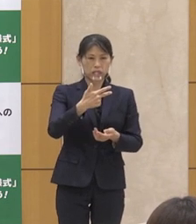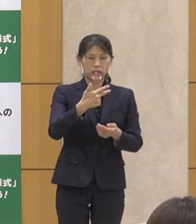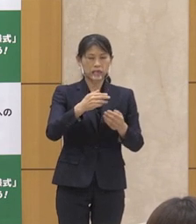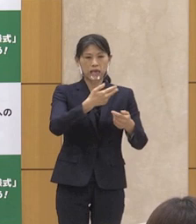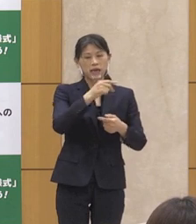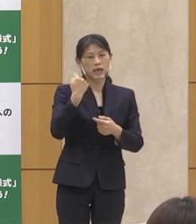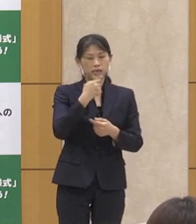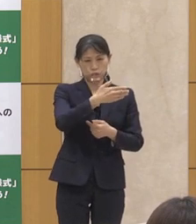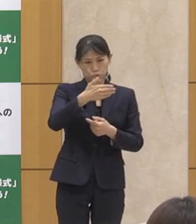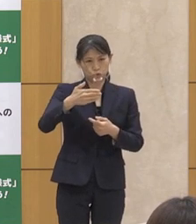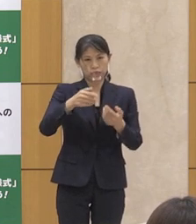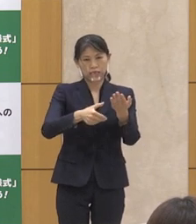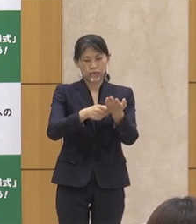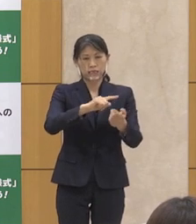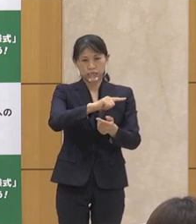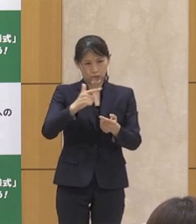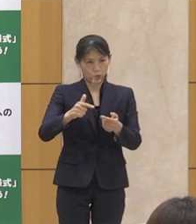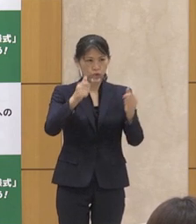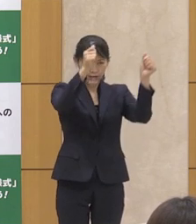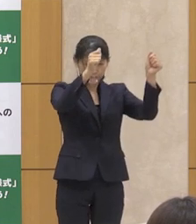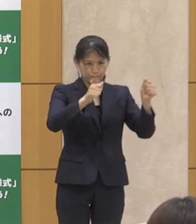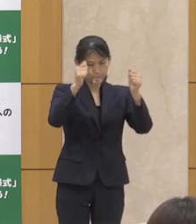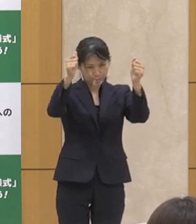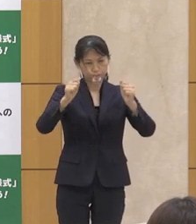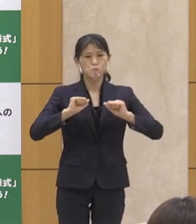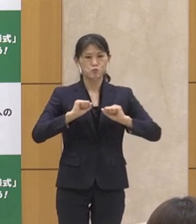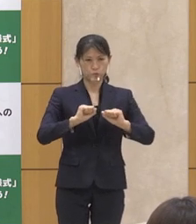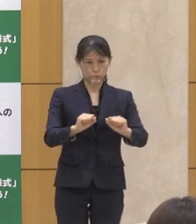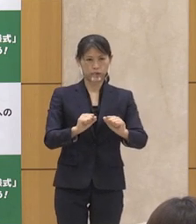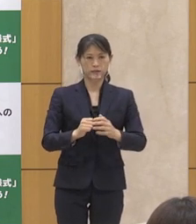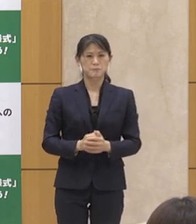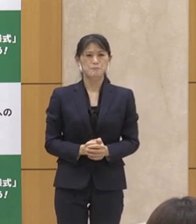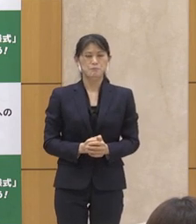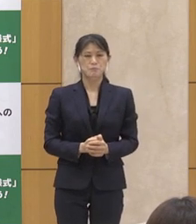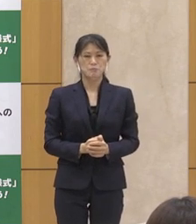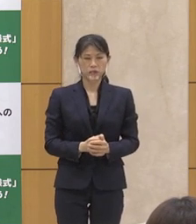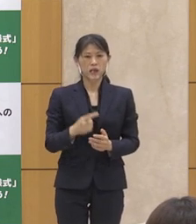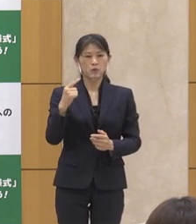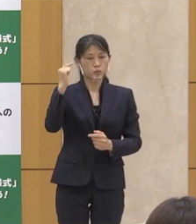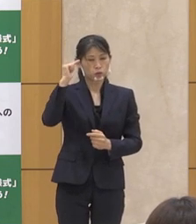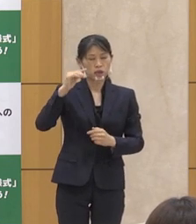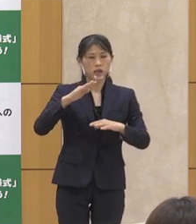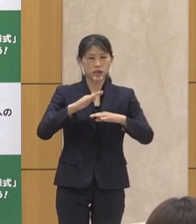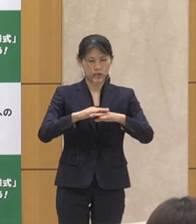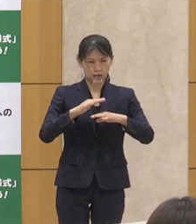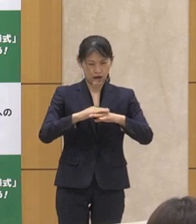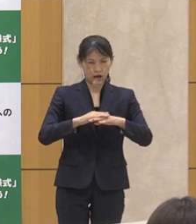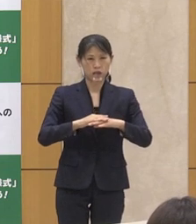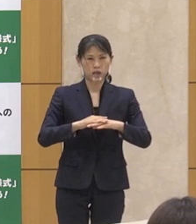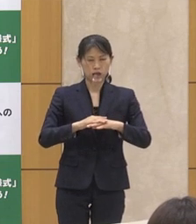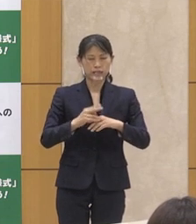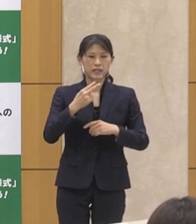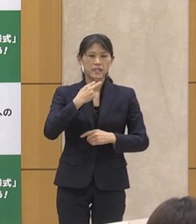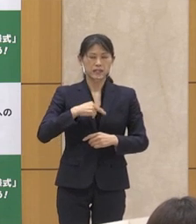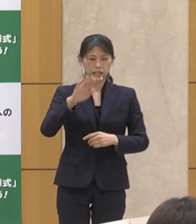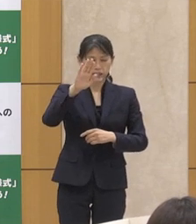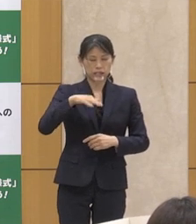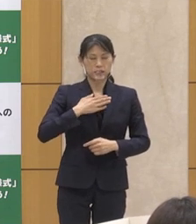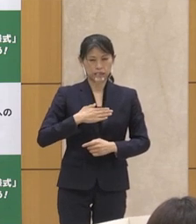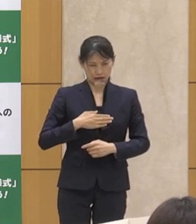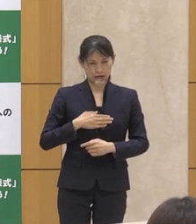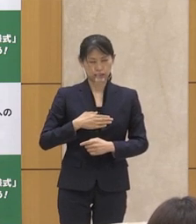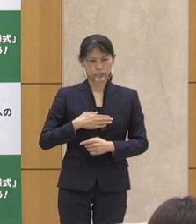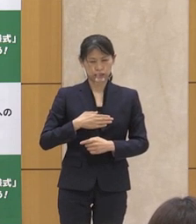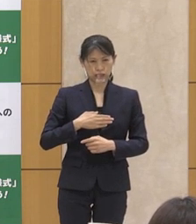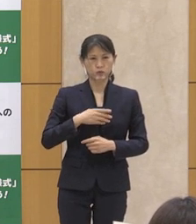ております。このほか、この啓発キャンペーンの趣旨にご賛同いただける県内の団体、法人および